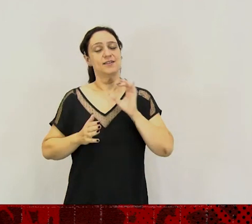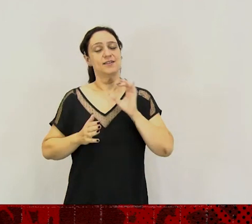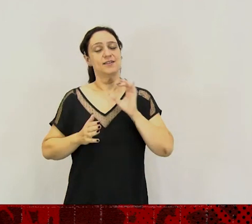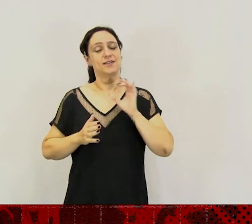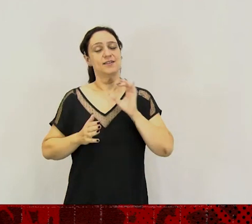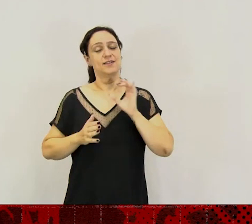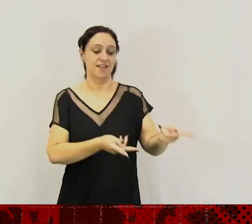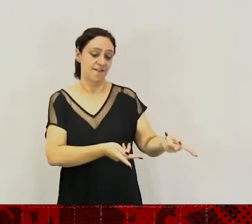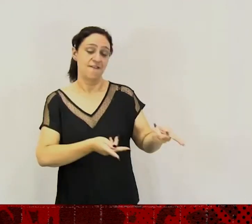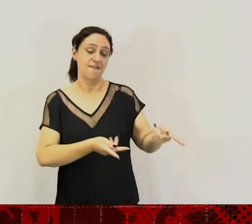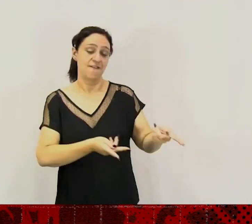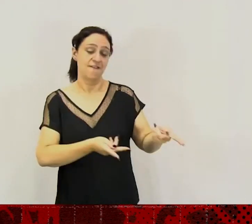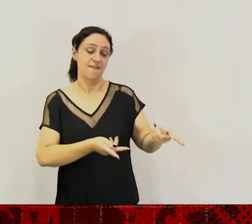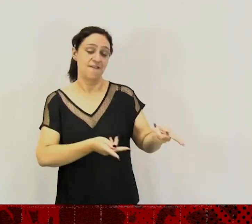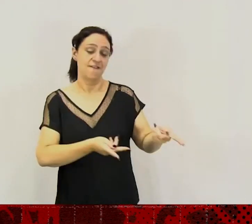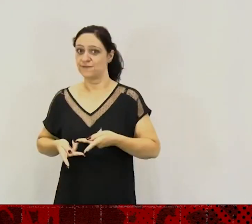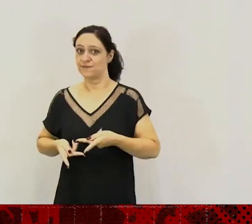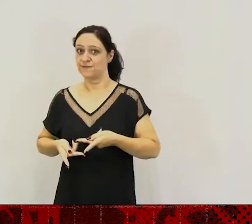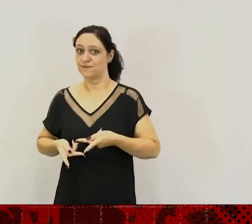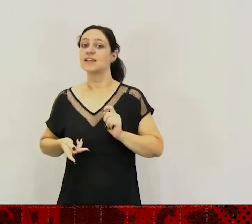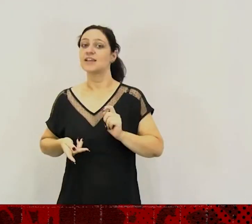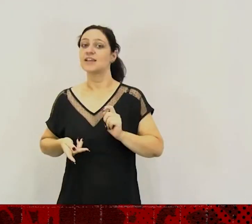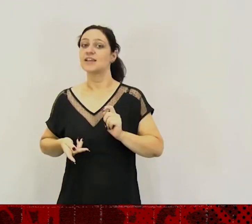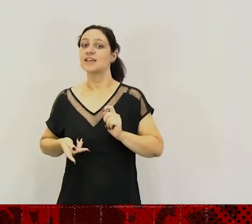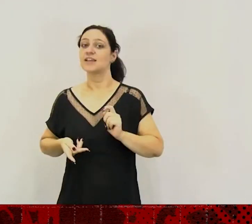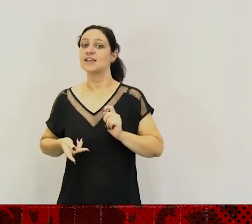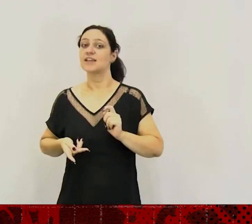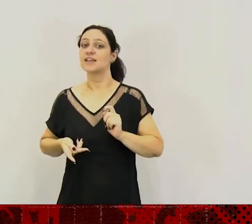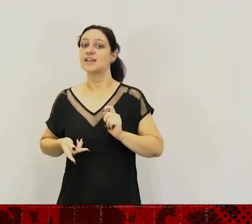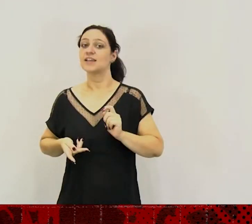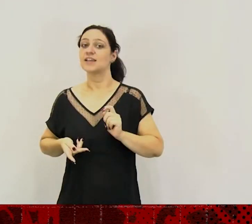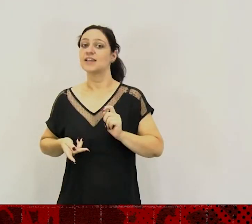O que acontece? O que dá na sua mãe?